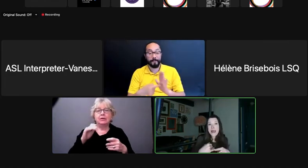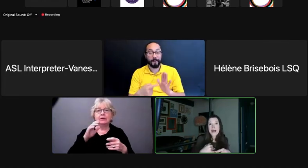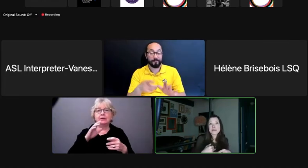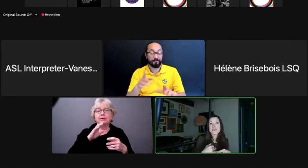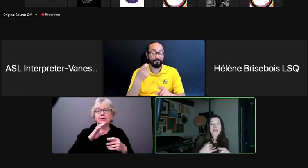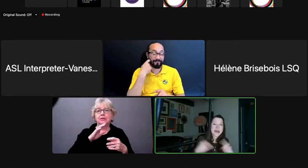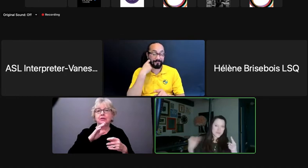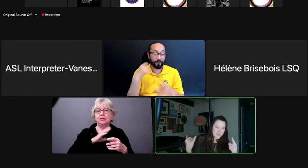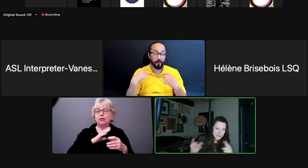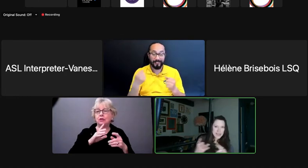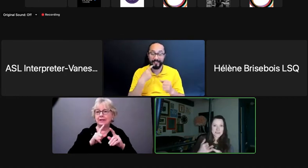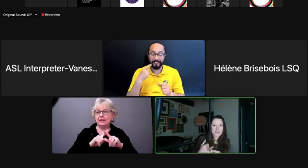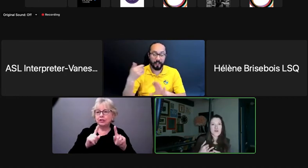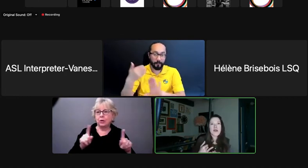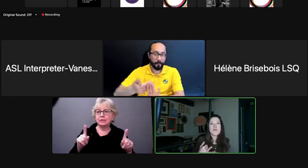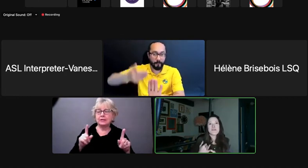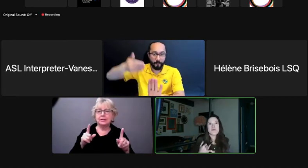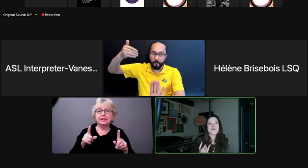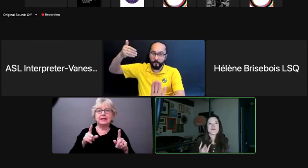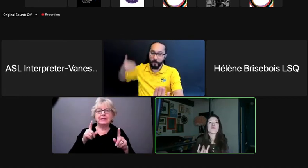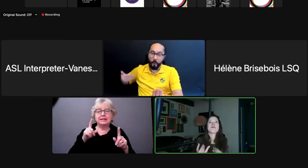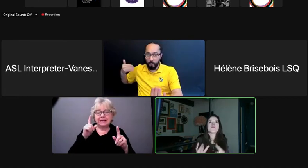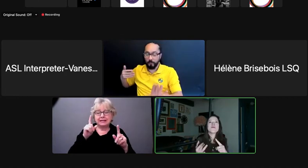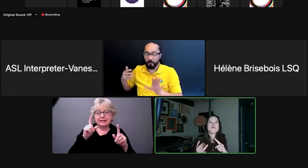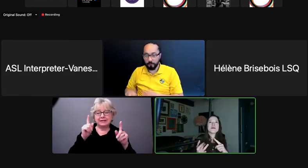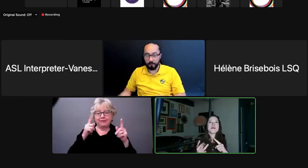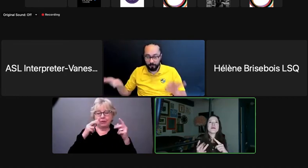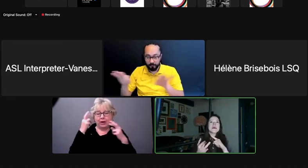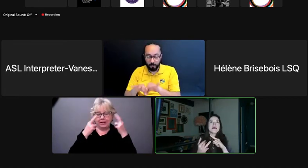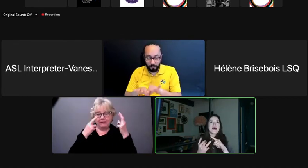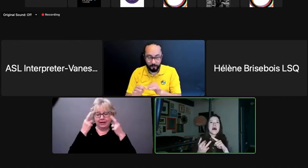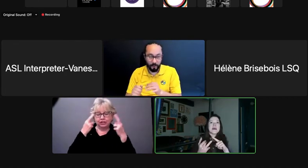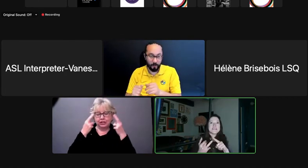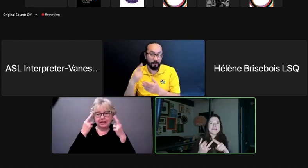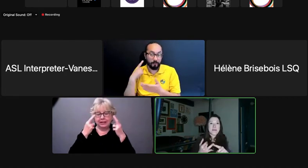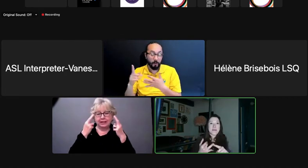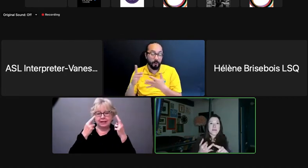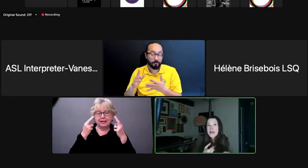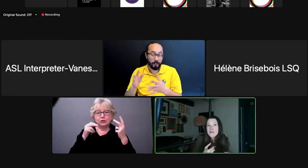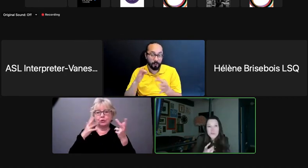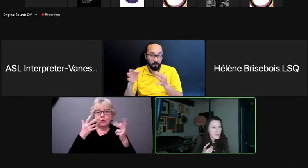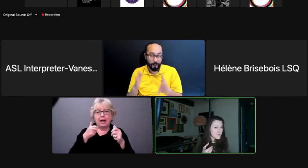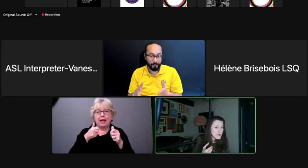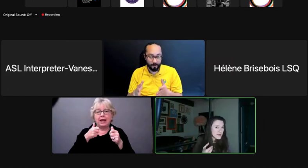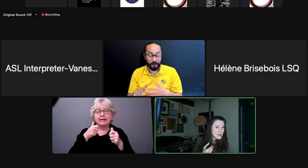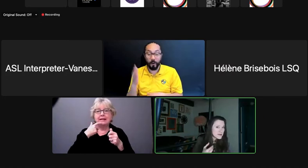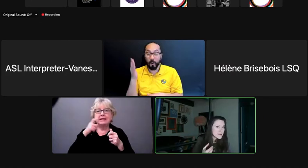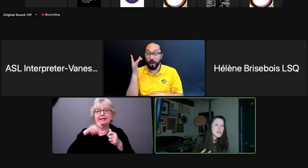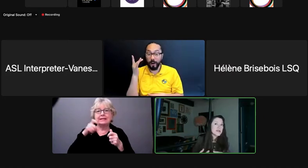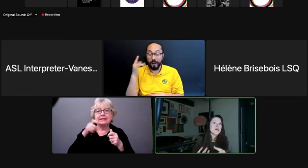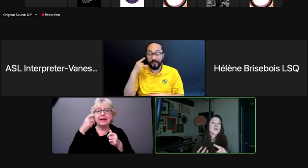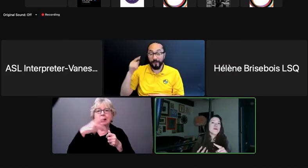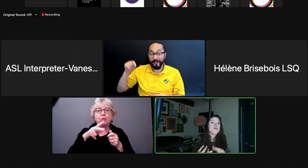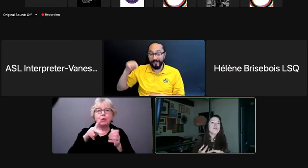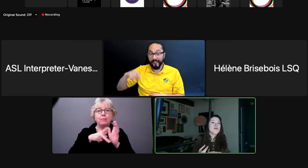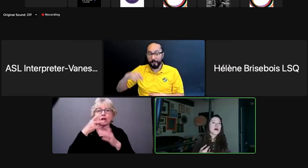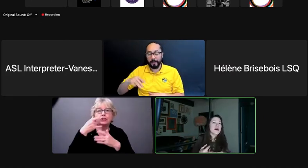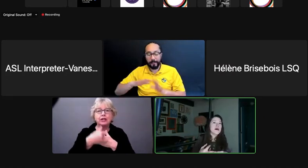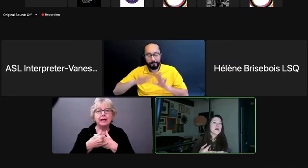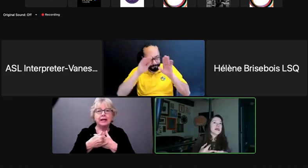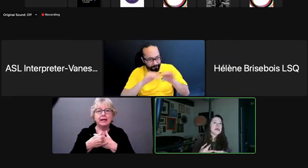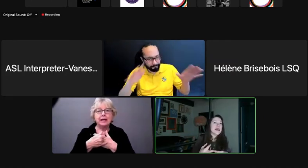sont de réfléchir au temps nécessaire par rapport à des projets il y a